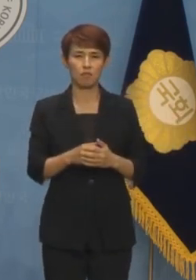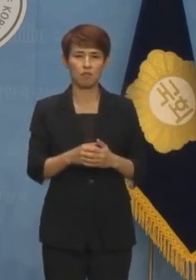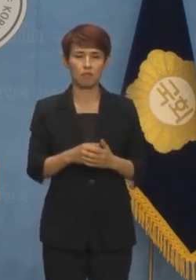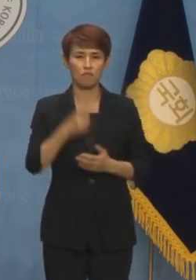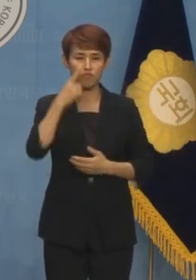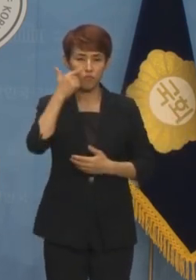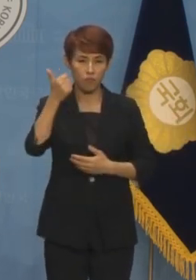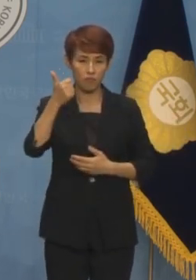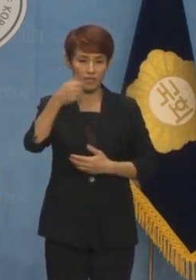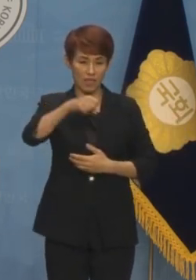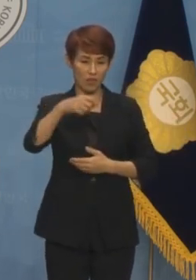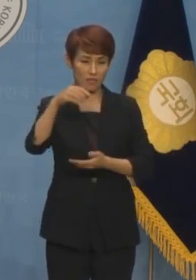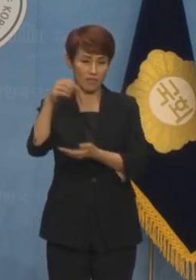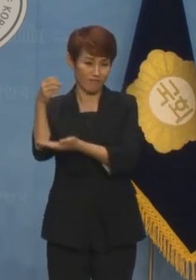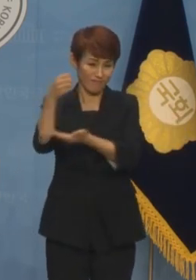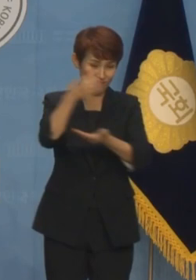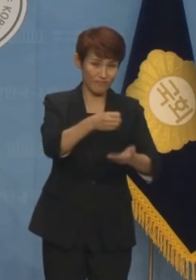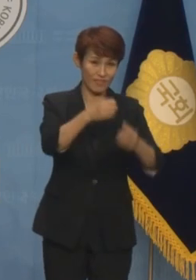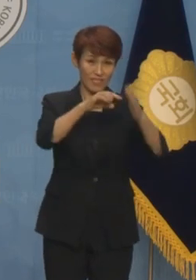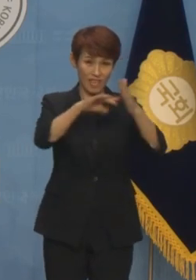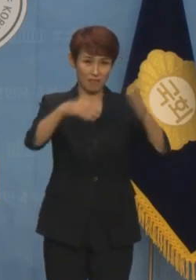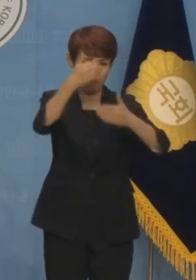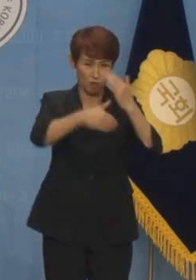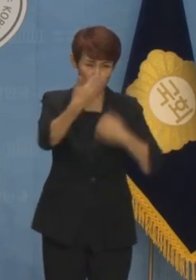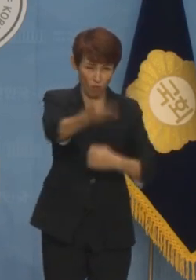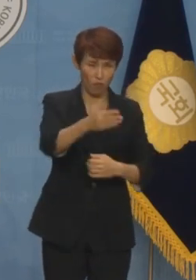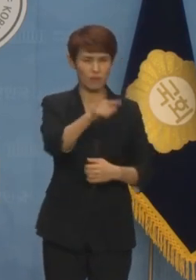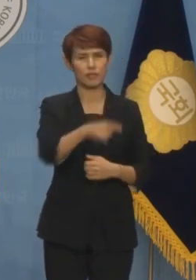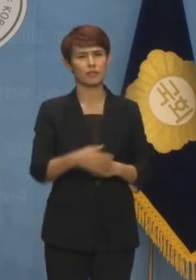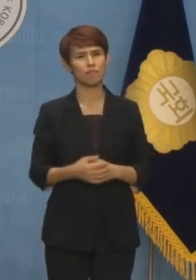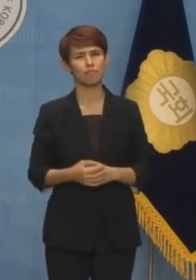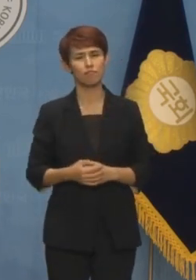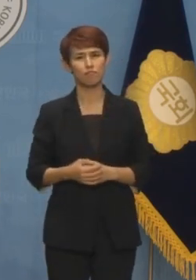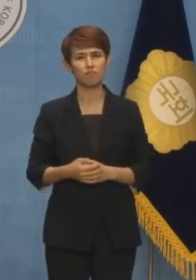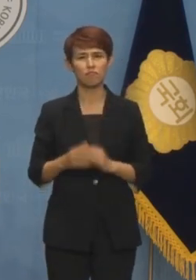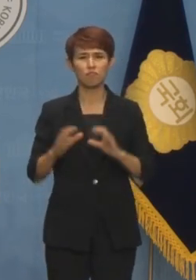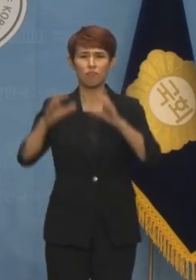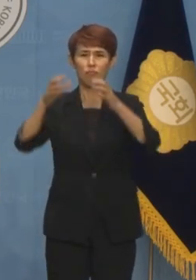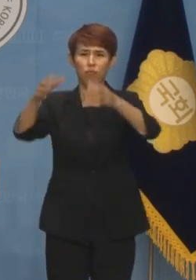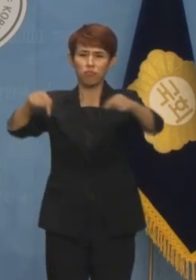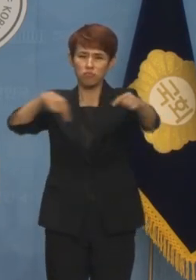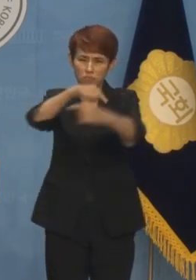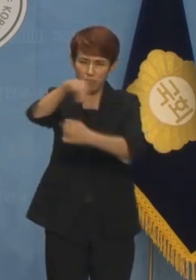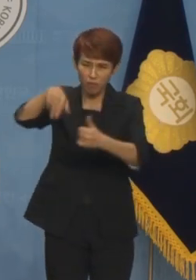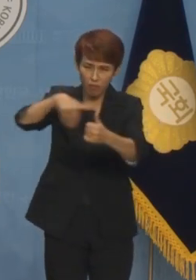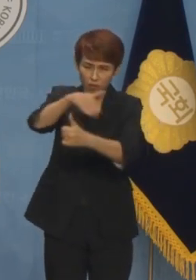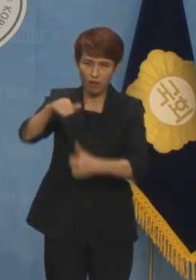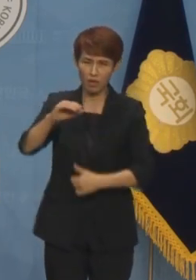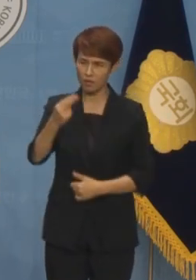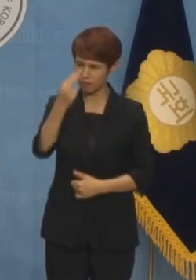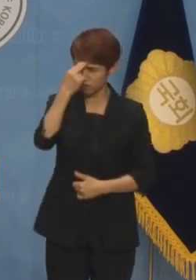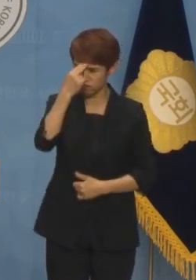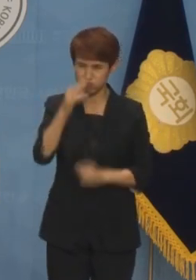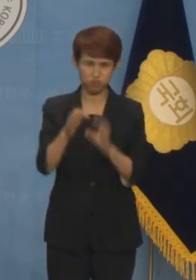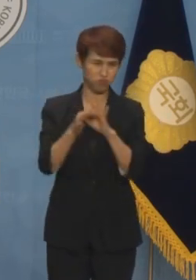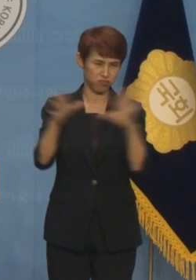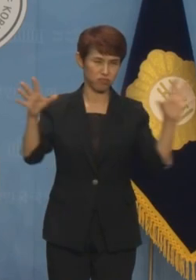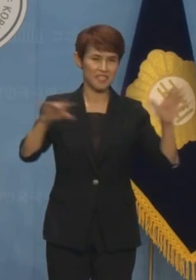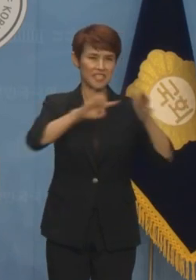발표한 바 있습니다. 비어가는 나라 국간 사정은 아랑곳하지 않고 감세에만